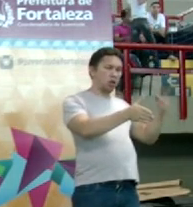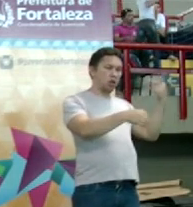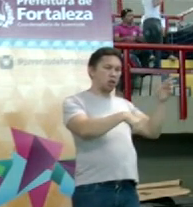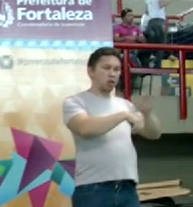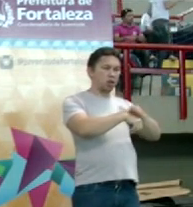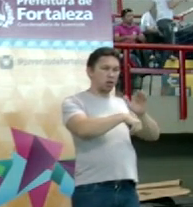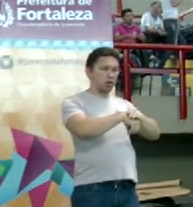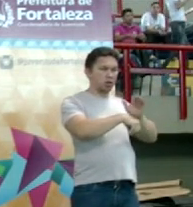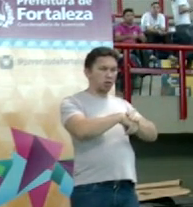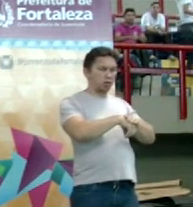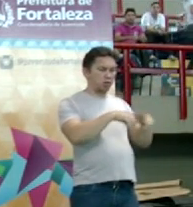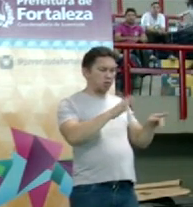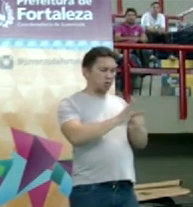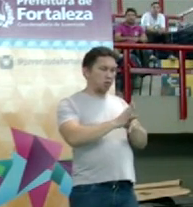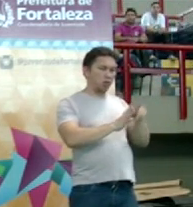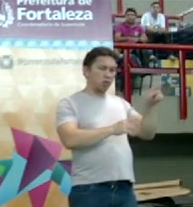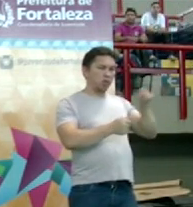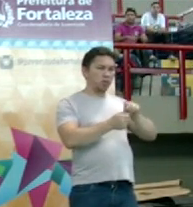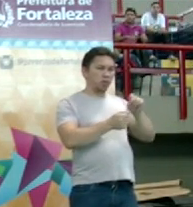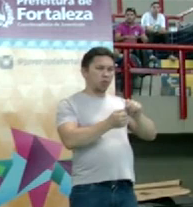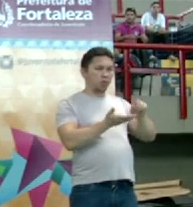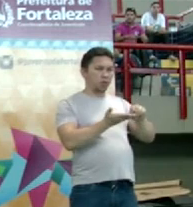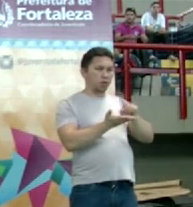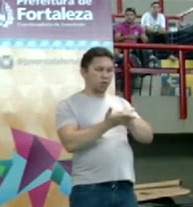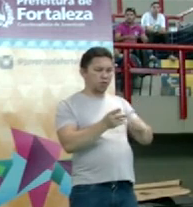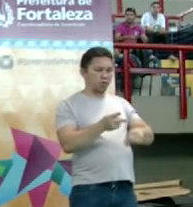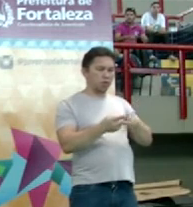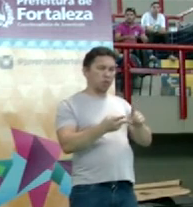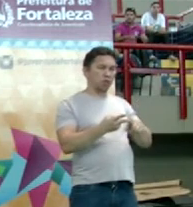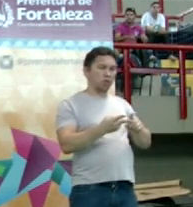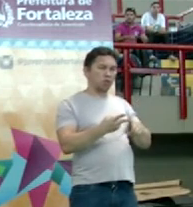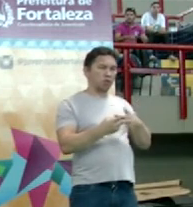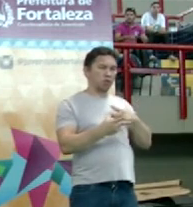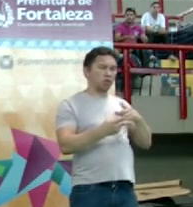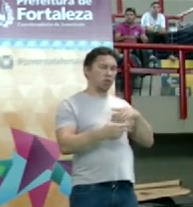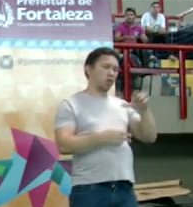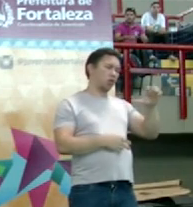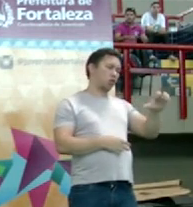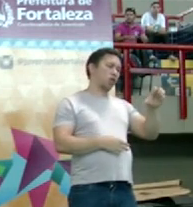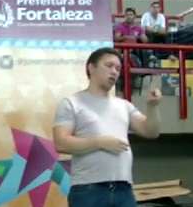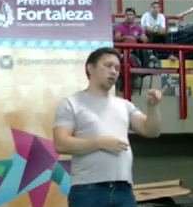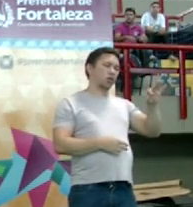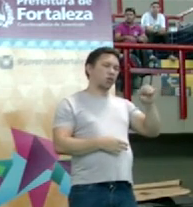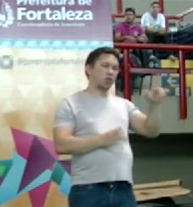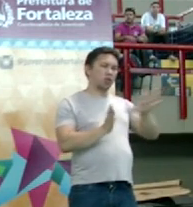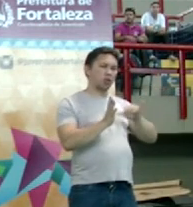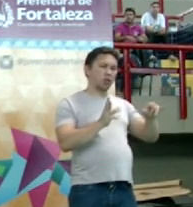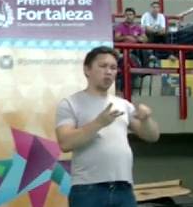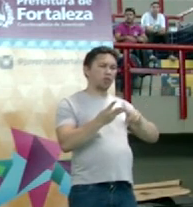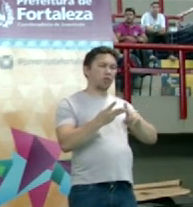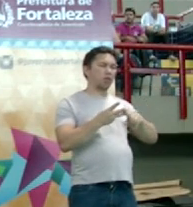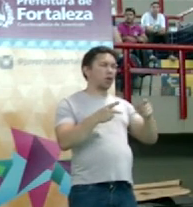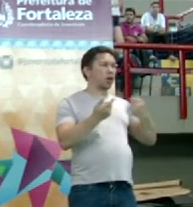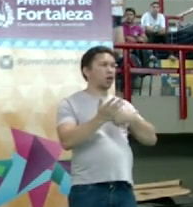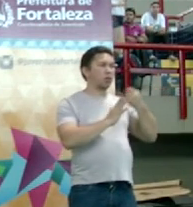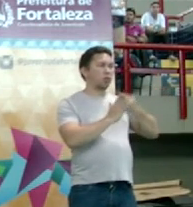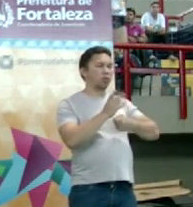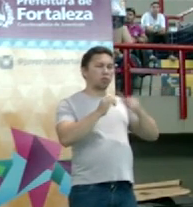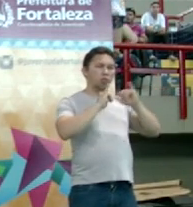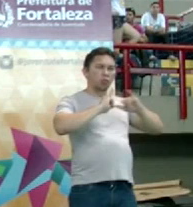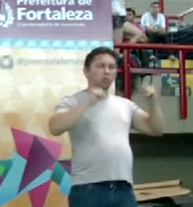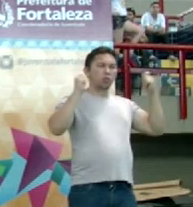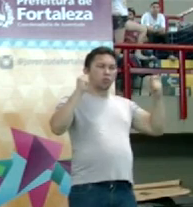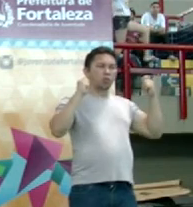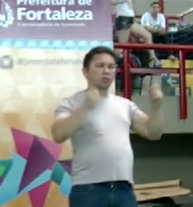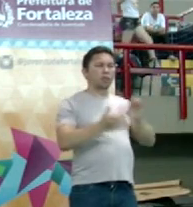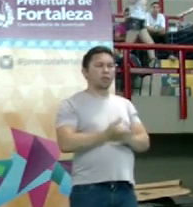gênero. Ela diz, faça um artigo, faça um editorial, faça um manifesto. E esses